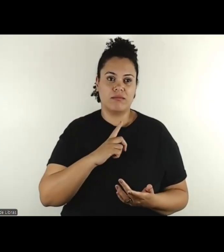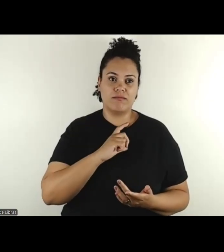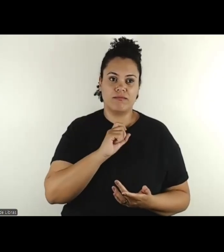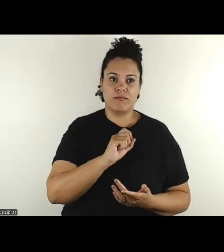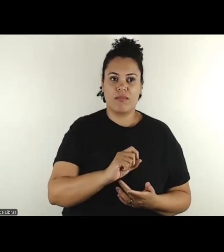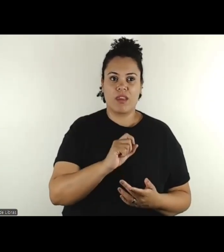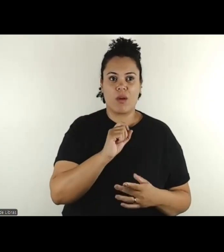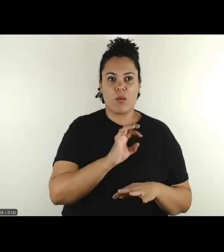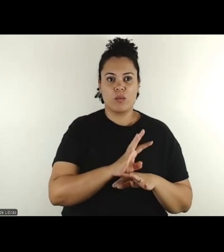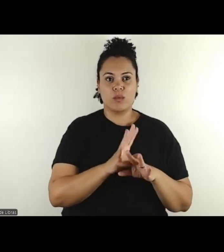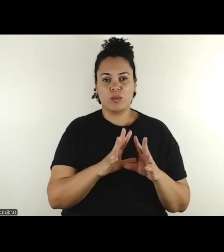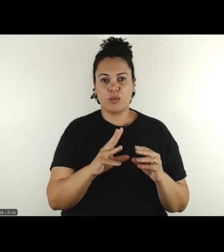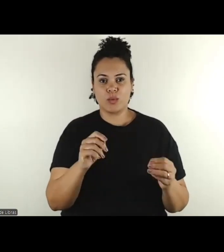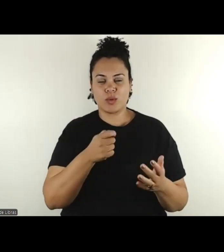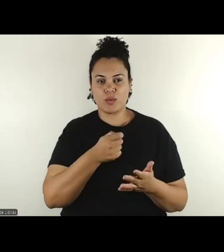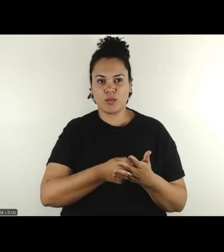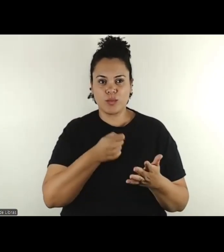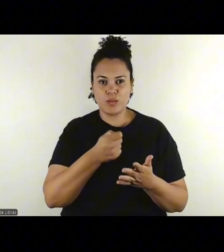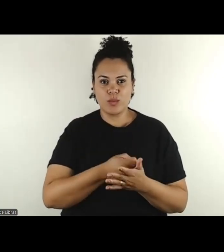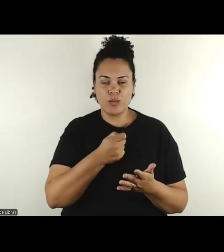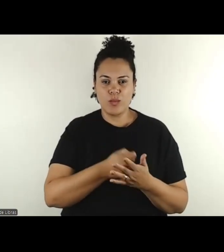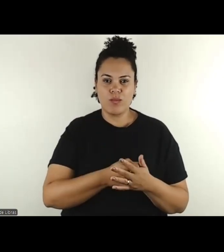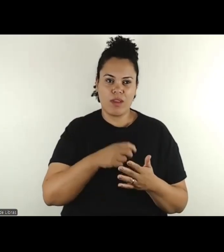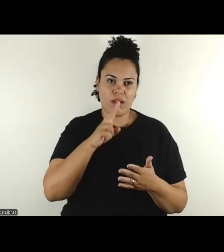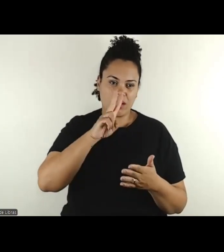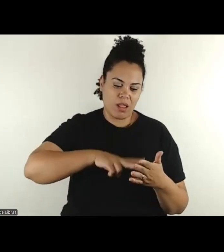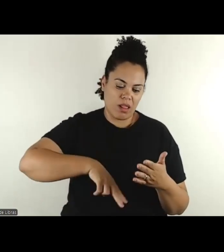cura. As exigências de leitura,